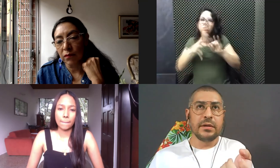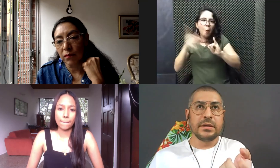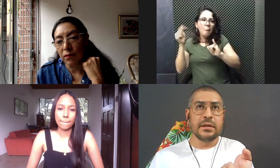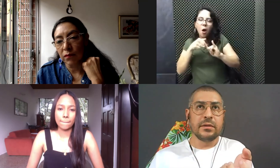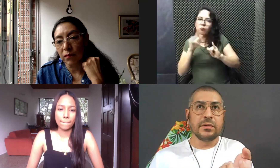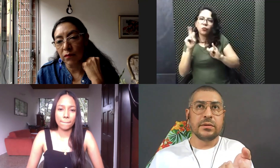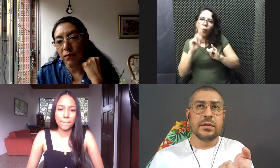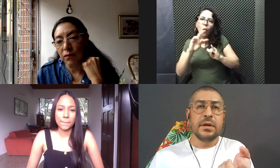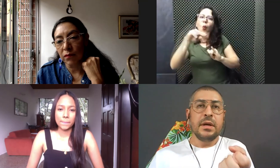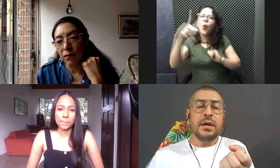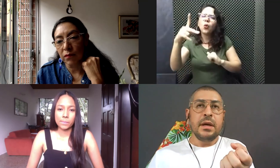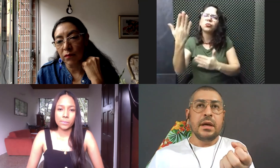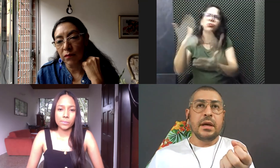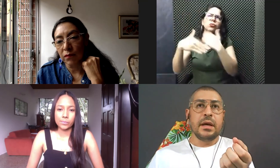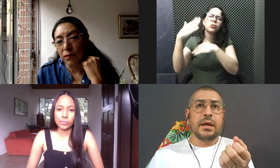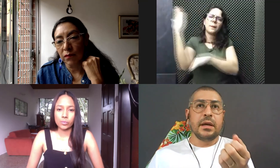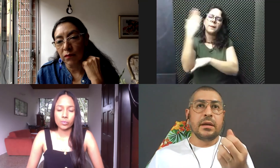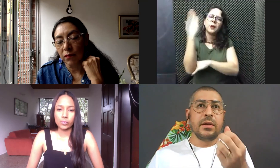de